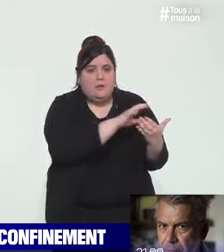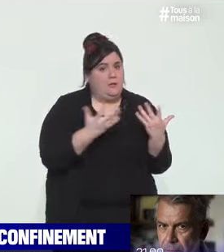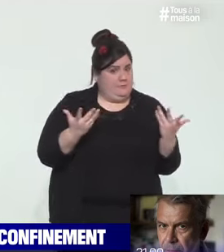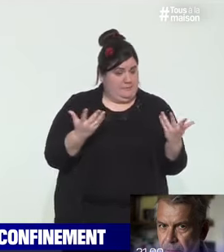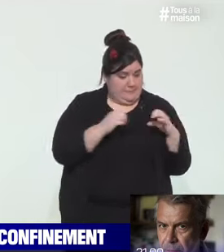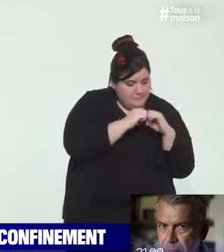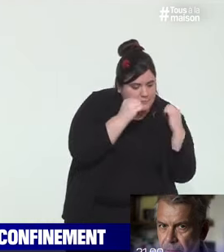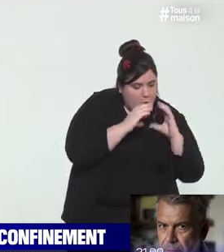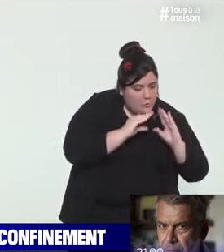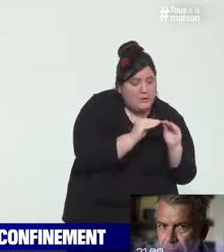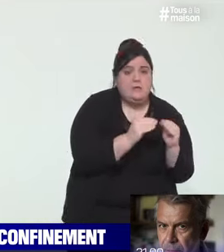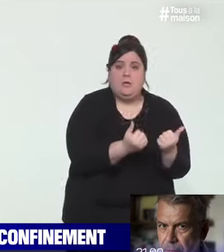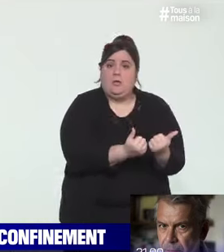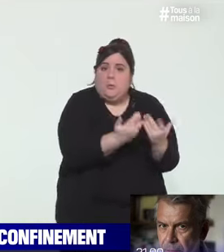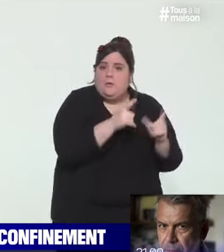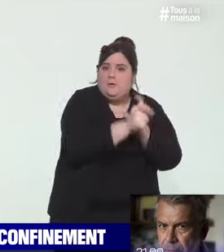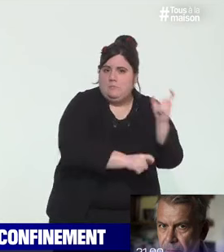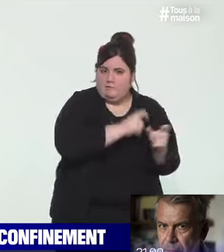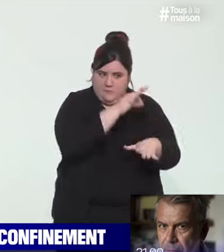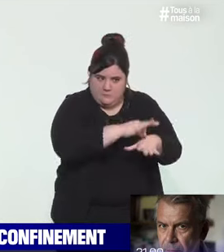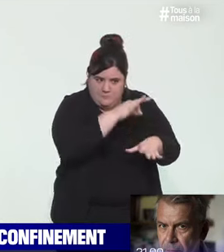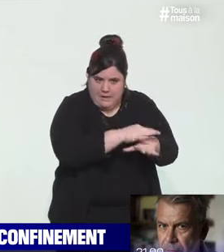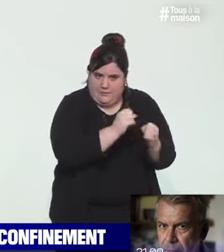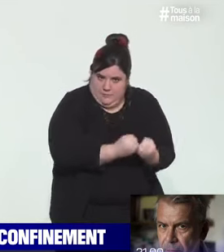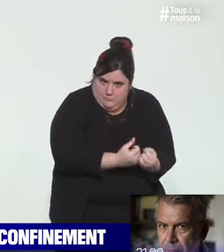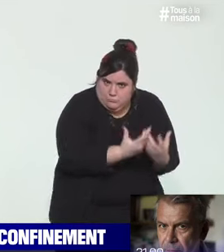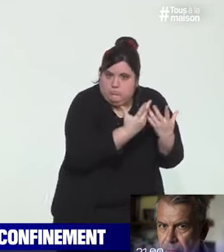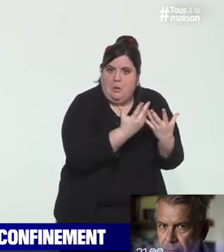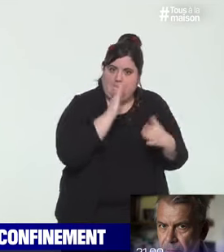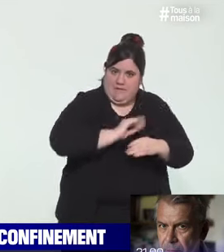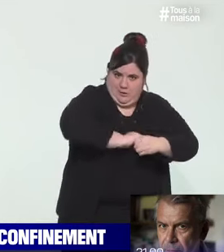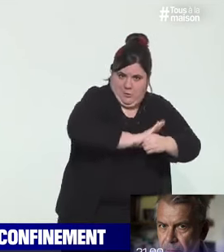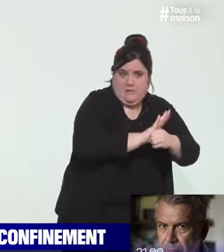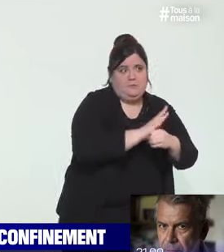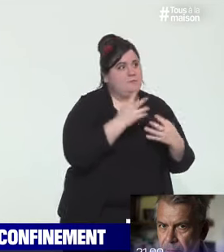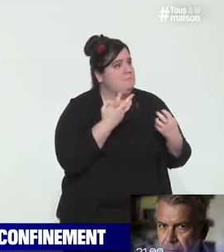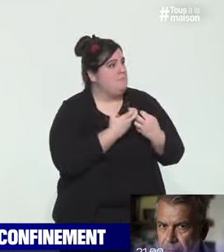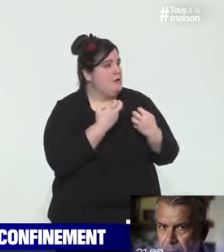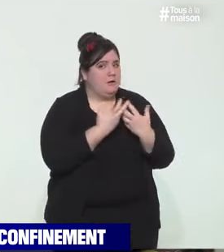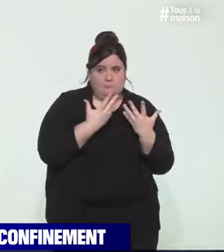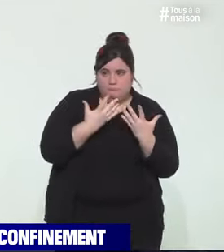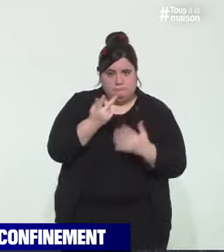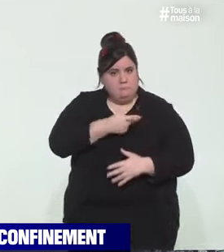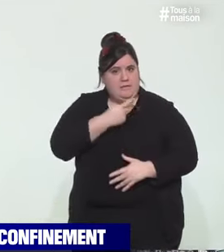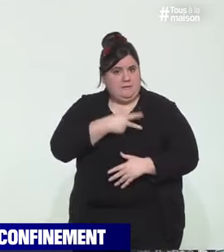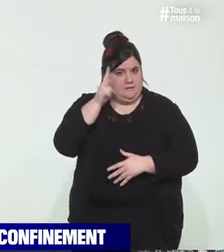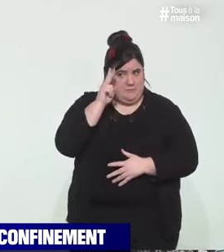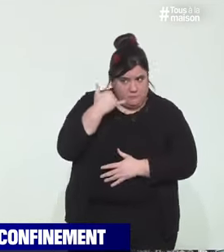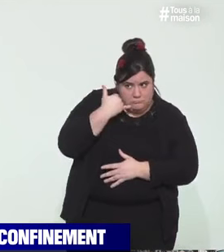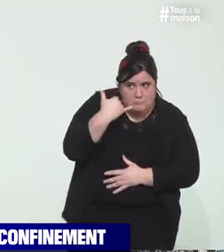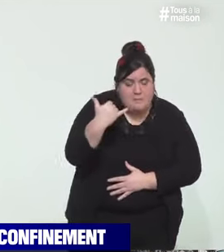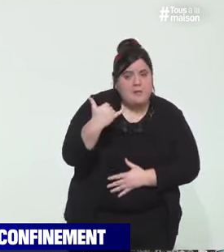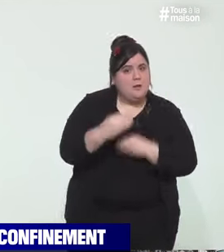de personnes qui développent une infection sur chacun de ces départements, qui appellent leur médecin traitant, SOS médecin, ou qui se rendent